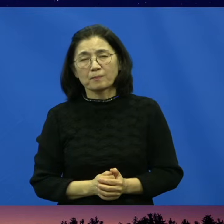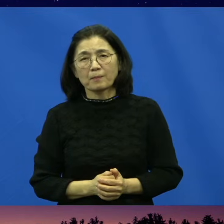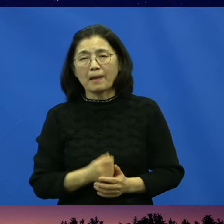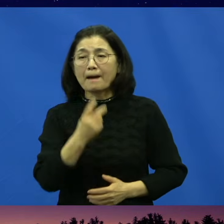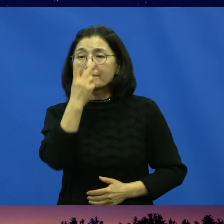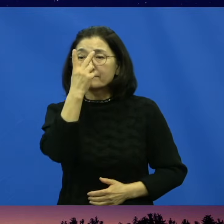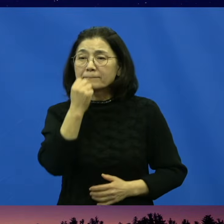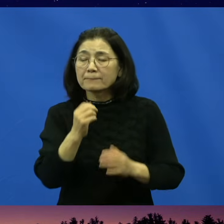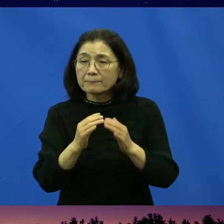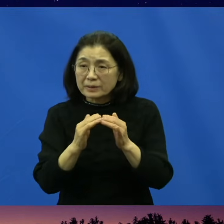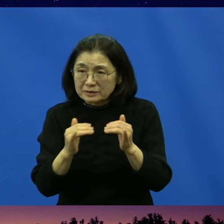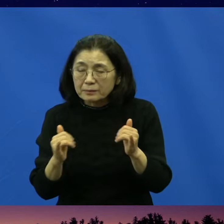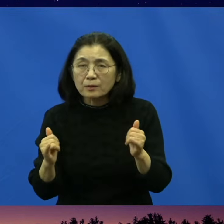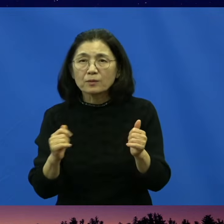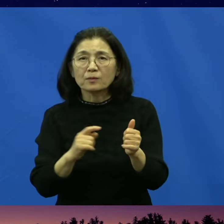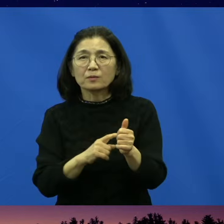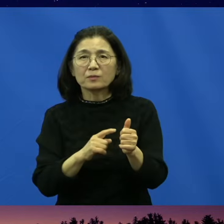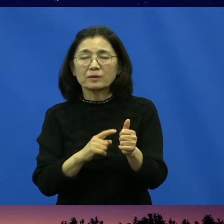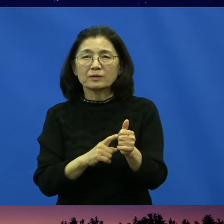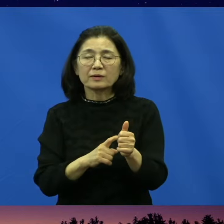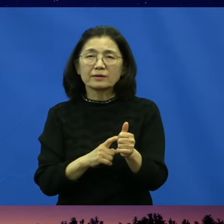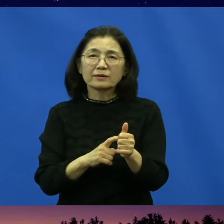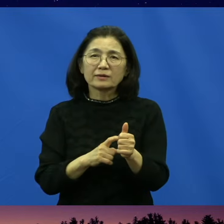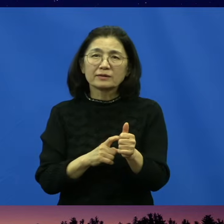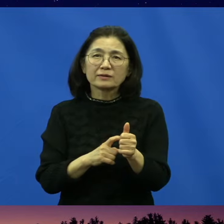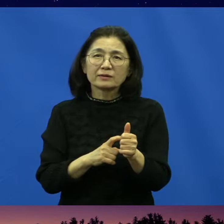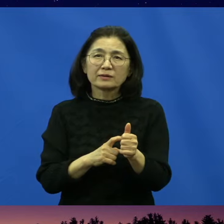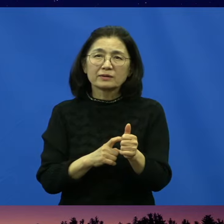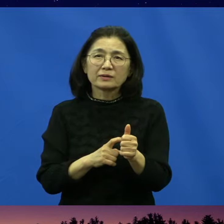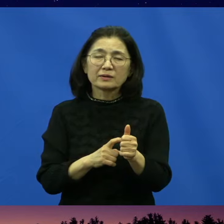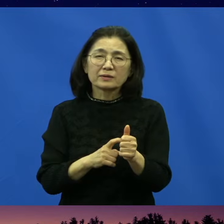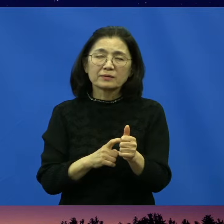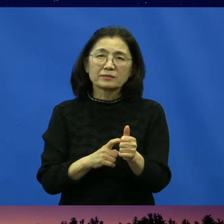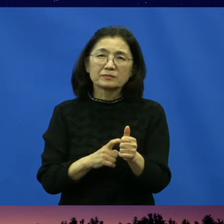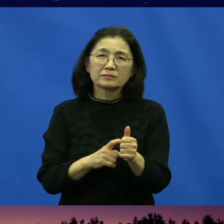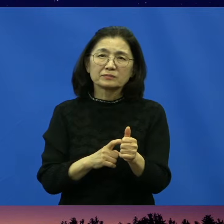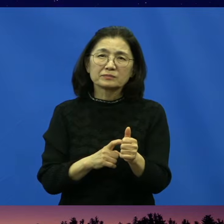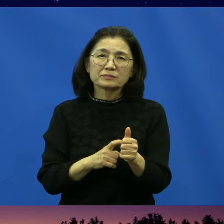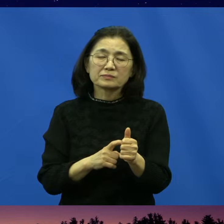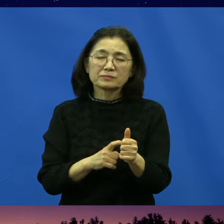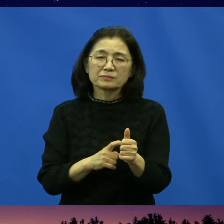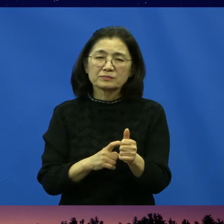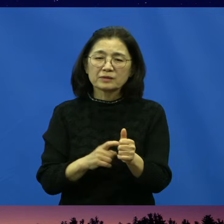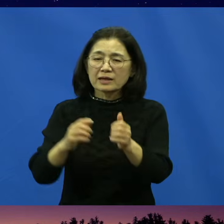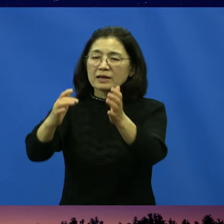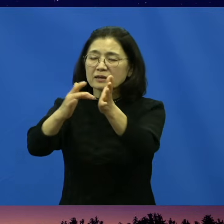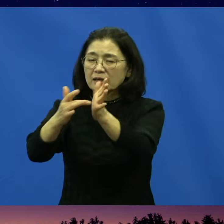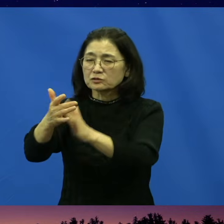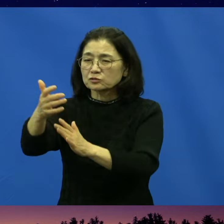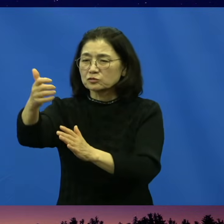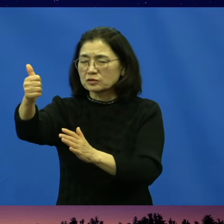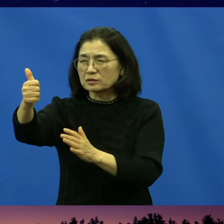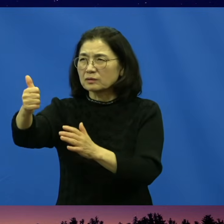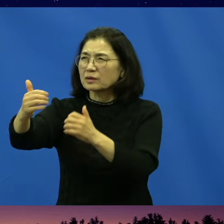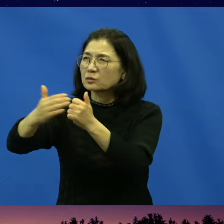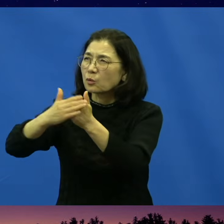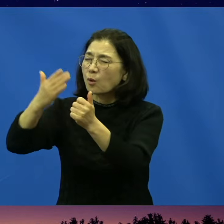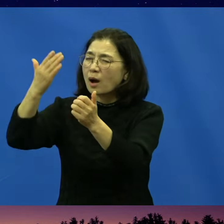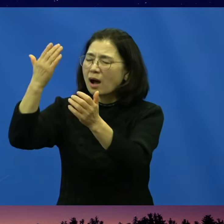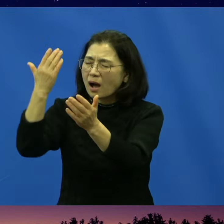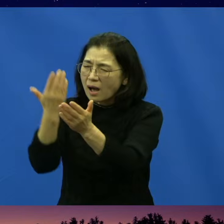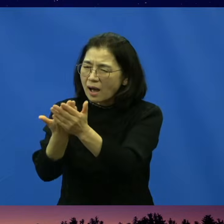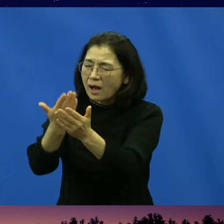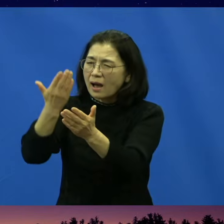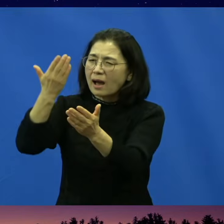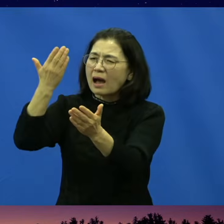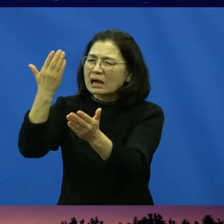예수님처럼 대단한 분에게 질문하거나 도움을 요청하는 자체가 굉장히 무례하고 자격이 없는